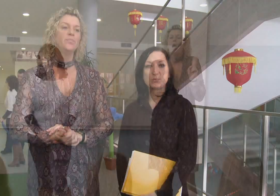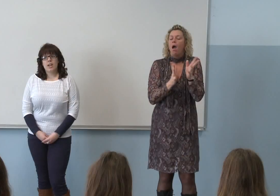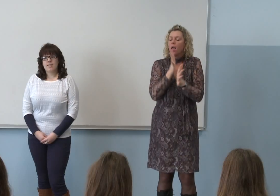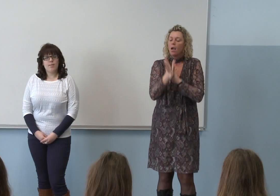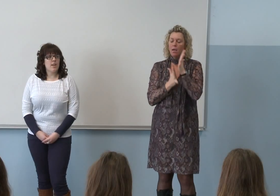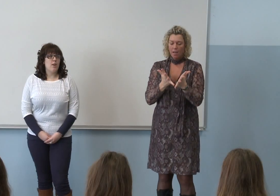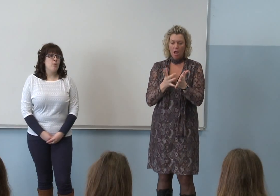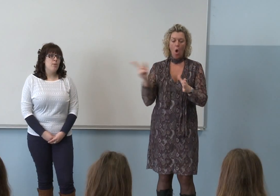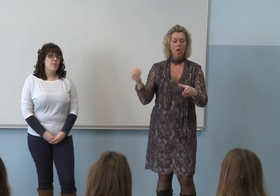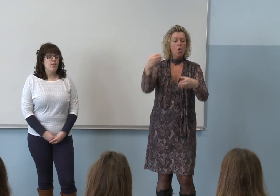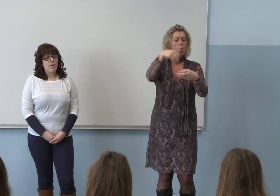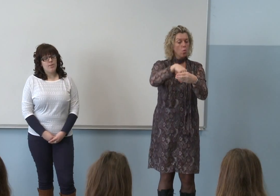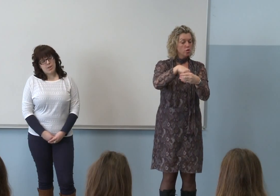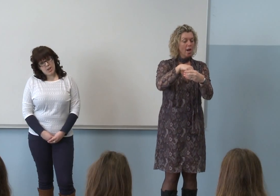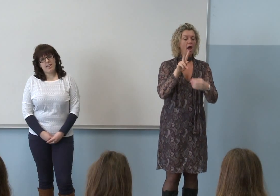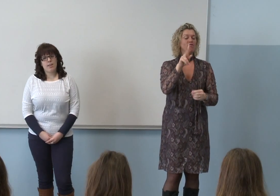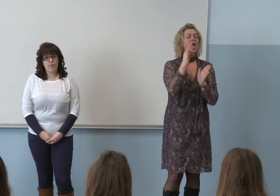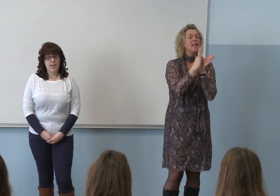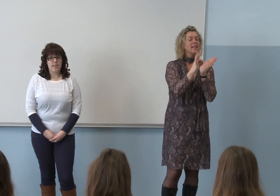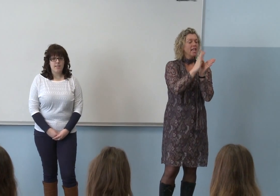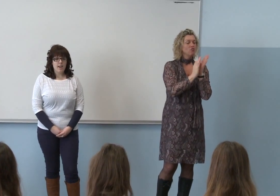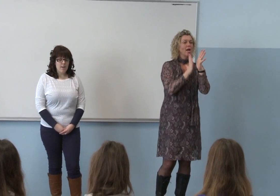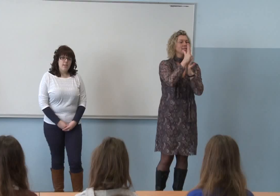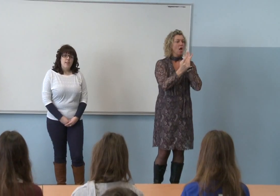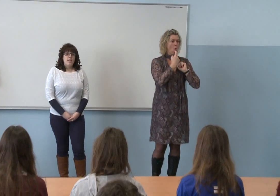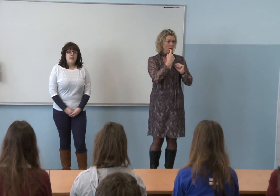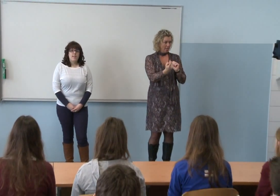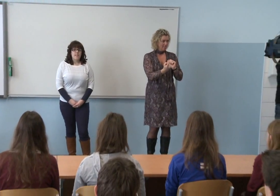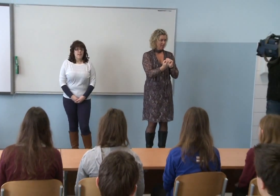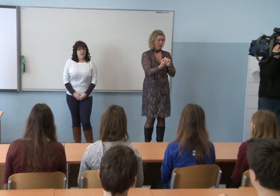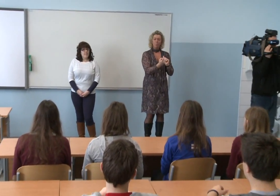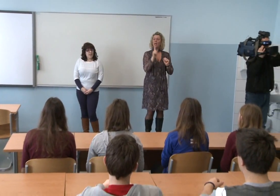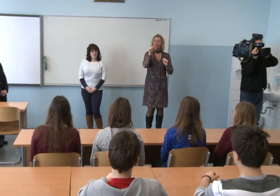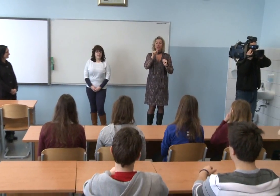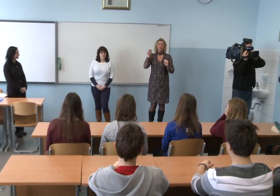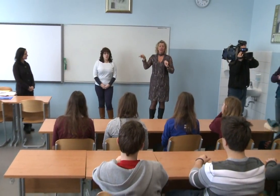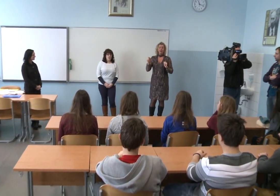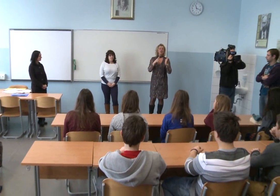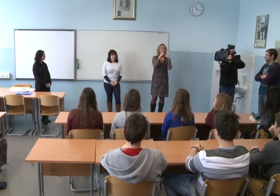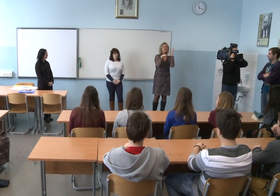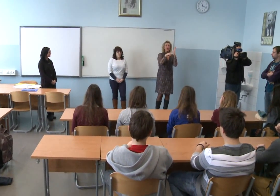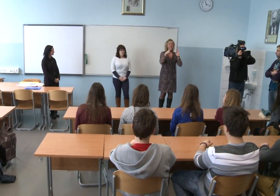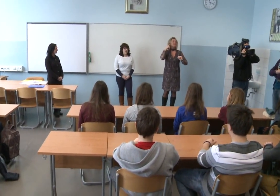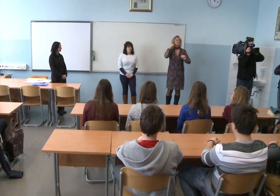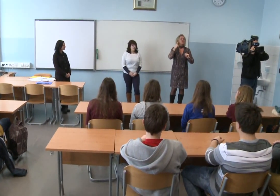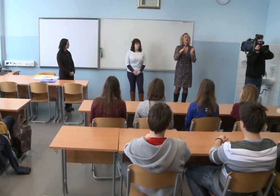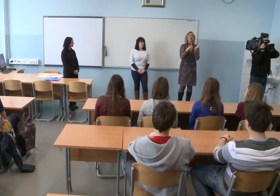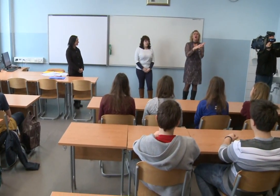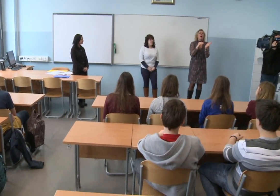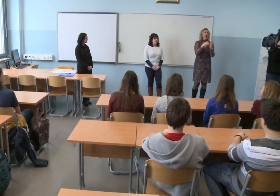Včeraj sem se v tečaj znakovnega jezika in takrat večkrat slišala, s kakšnimi težavami in ovirami se